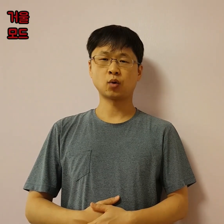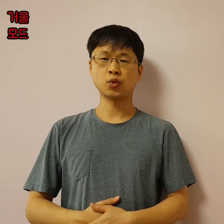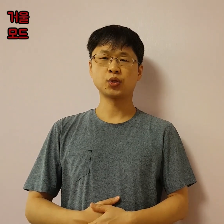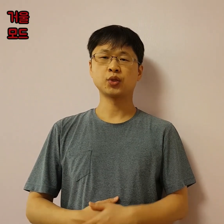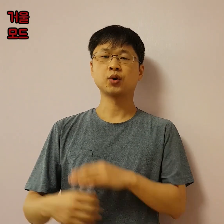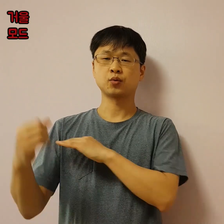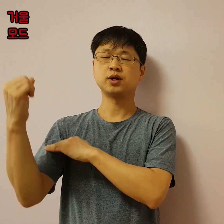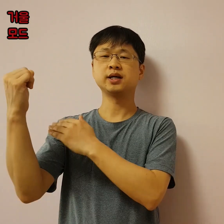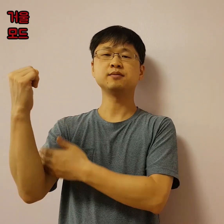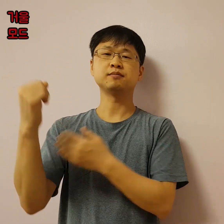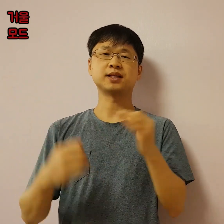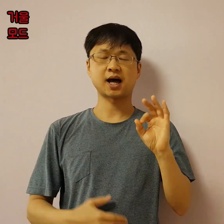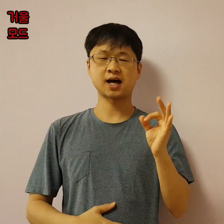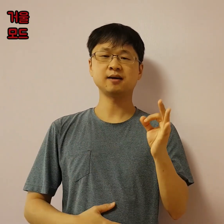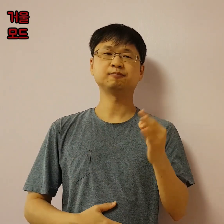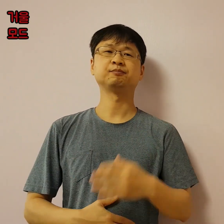돈, 권리금입니다.